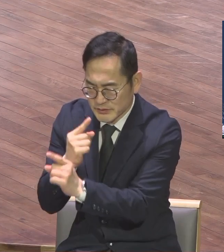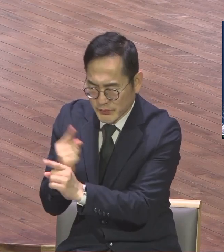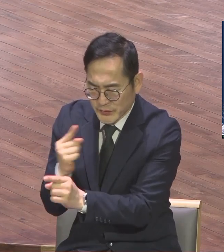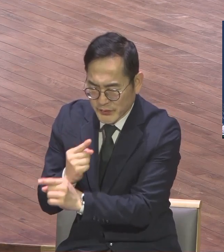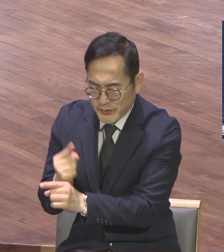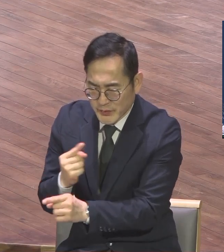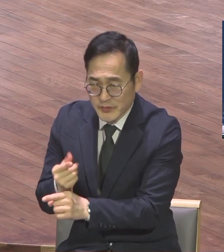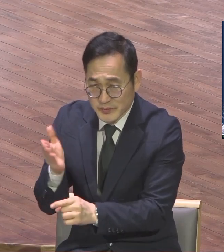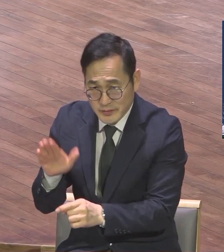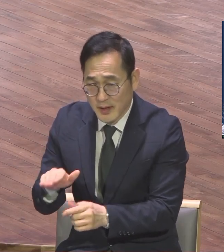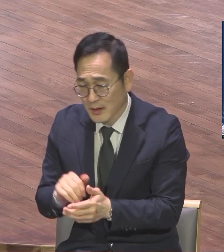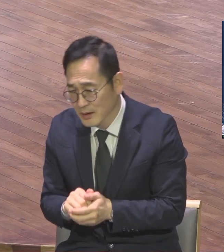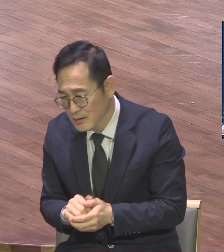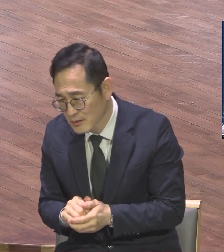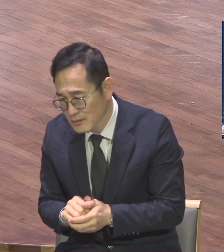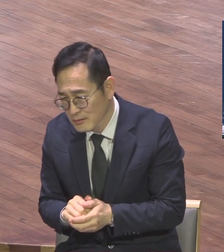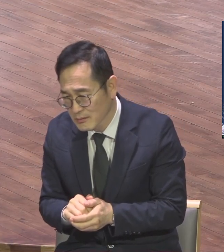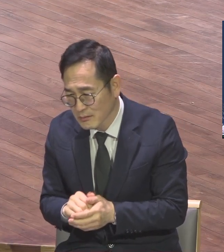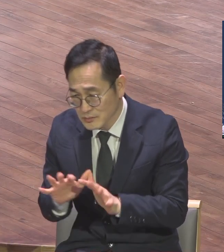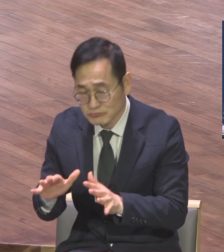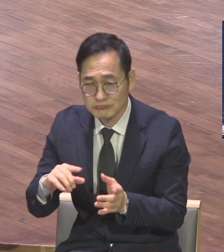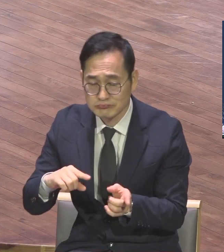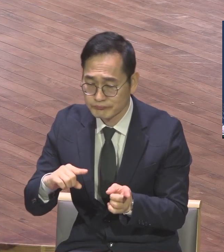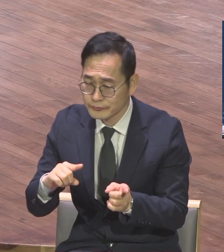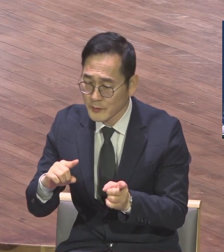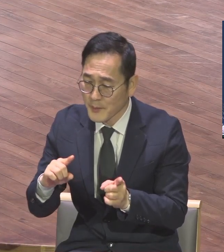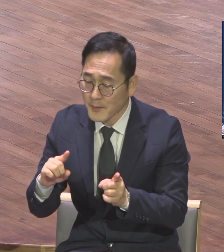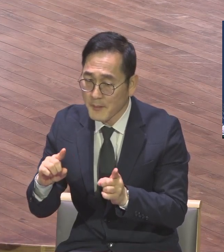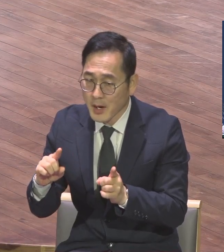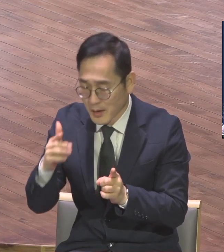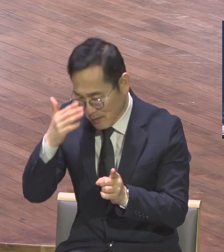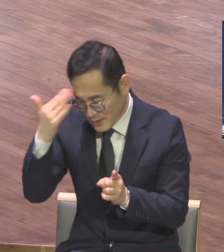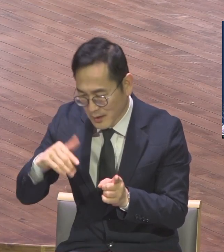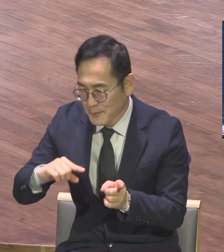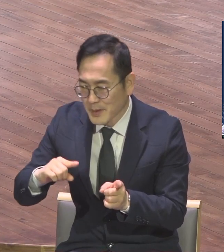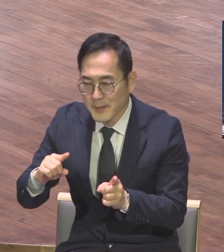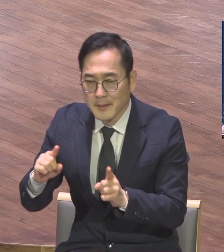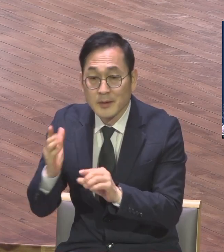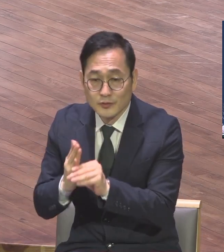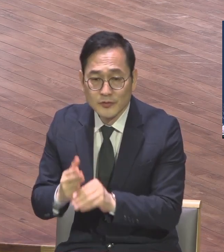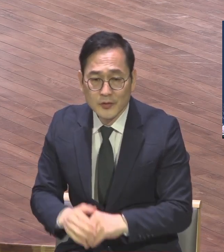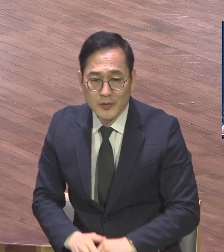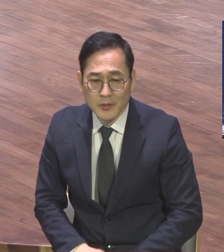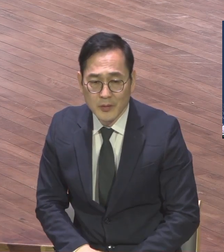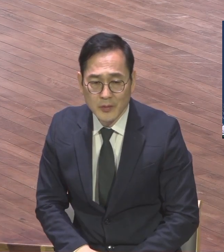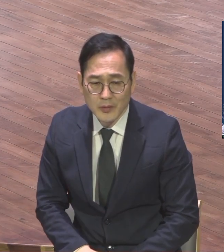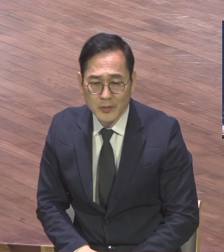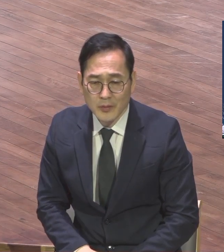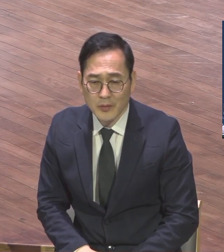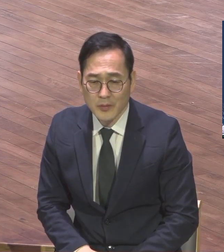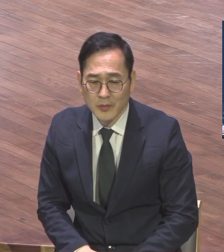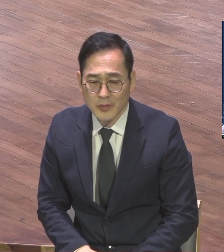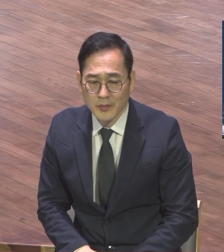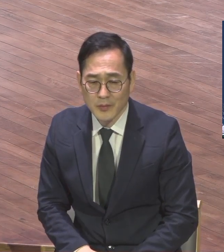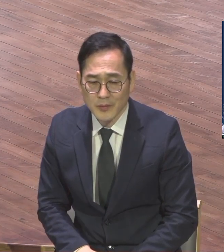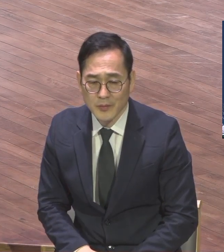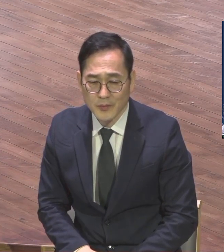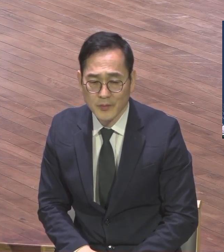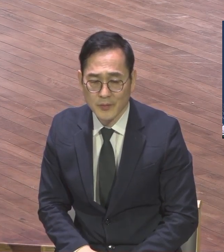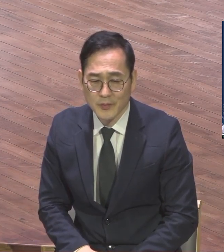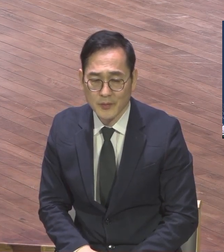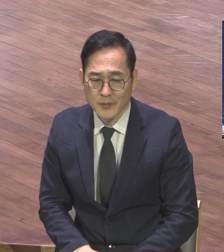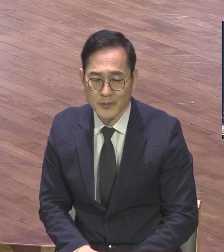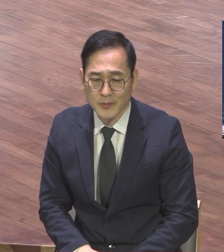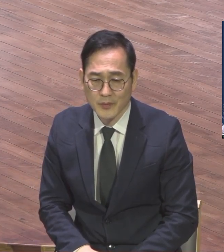정기적인 검사를 받고 있는데 애후가 대단히 좋아서 그런 대로 건강을 잘